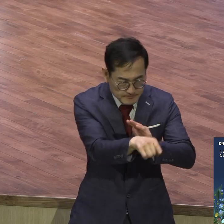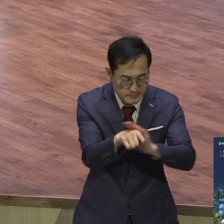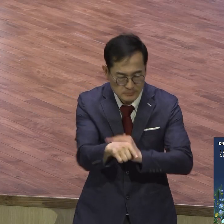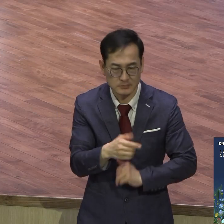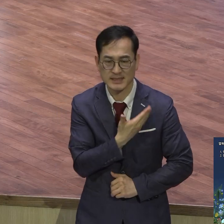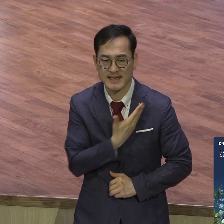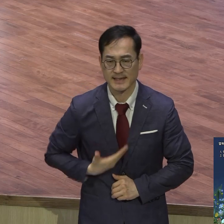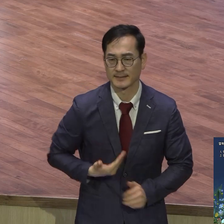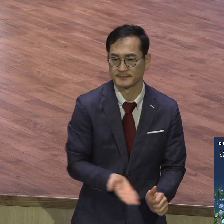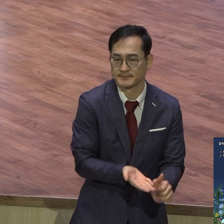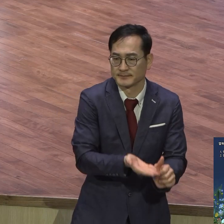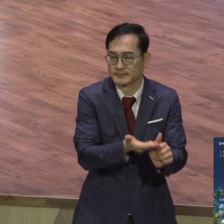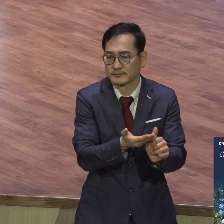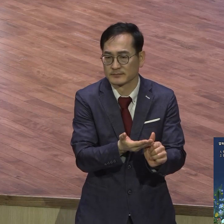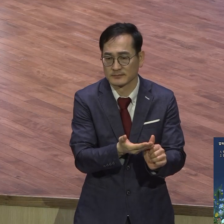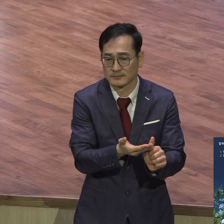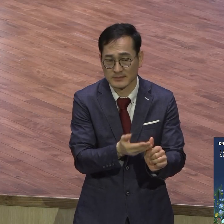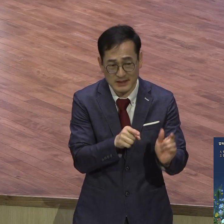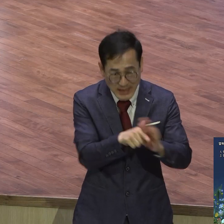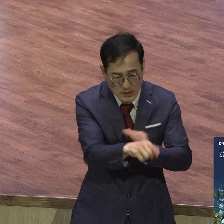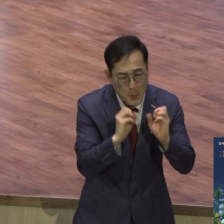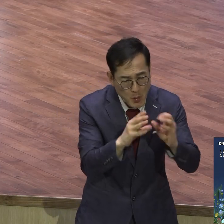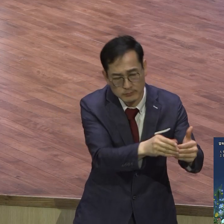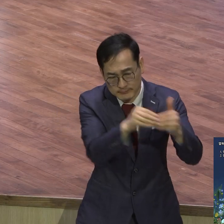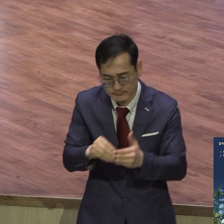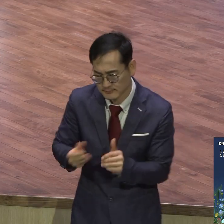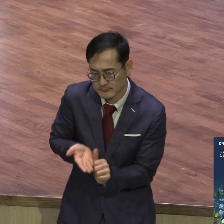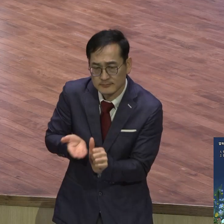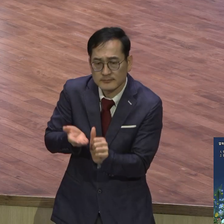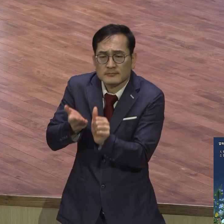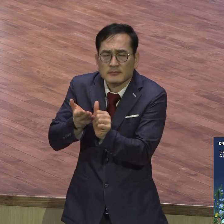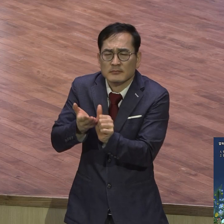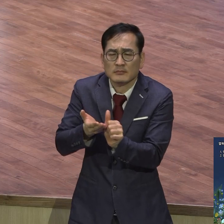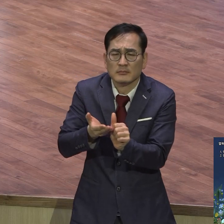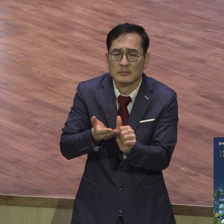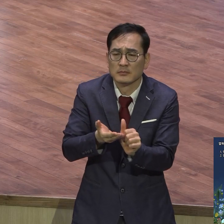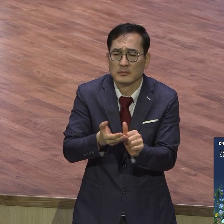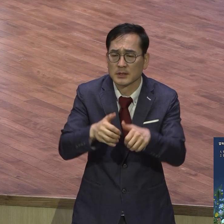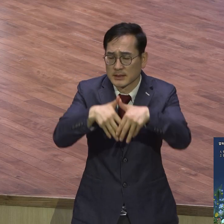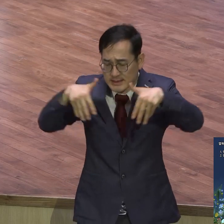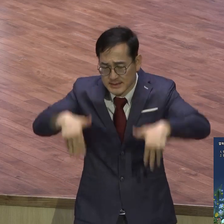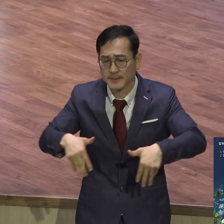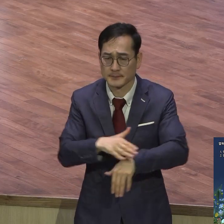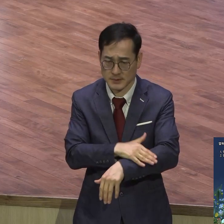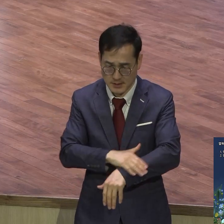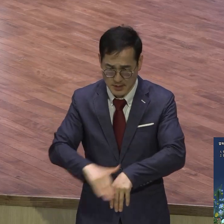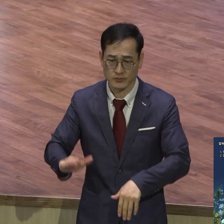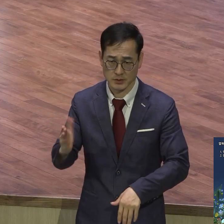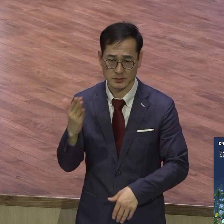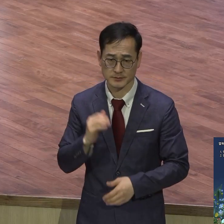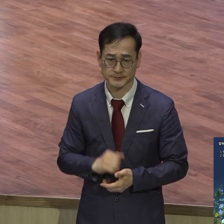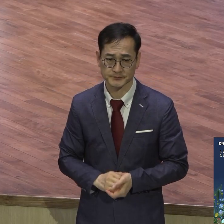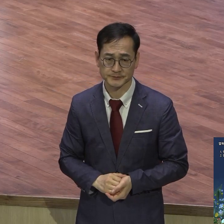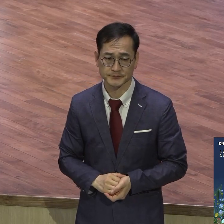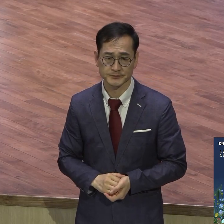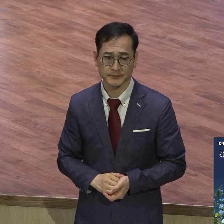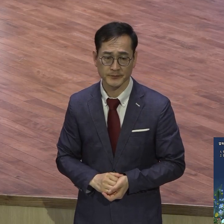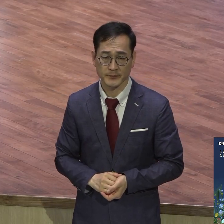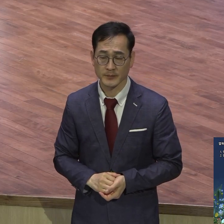현장 전도 치우는 교회 그래서 중직자 학교도 하고 전도 학교도 하고